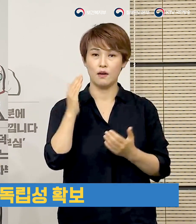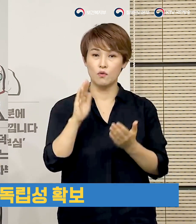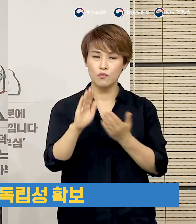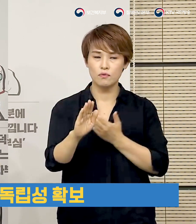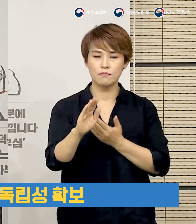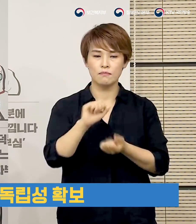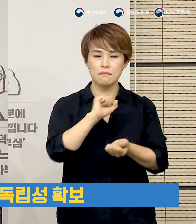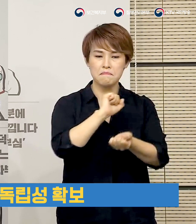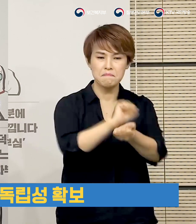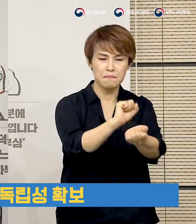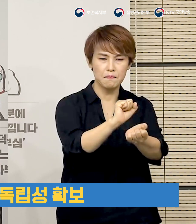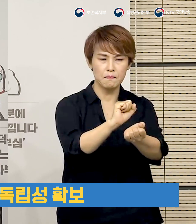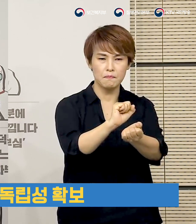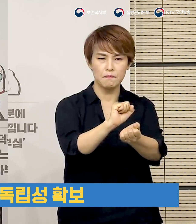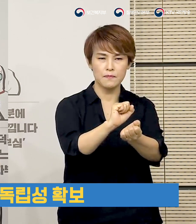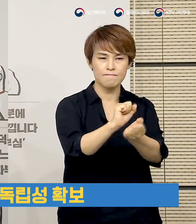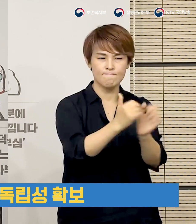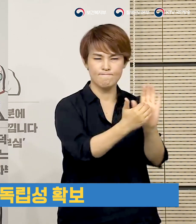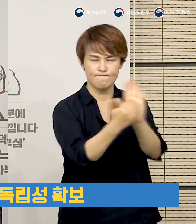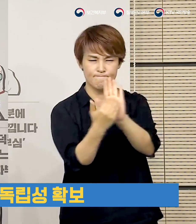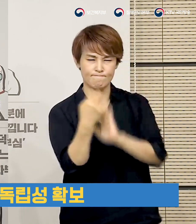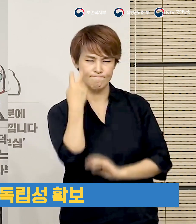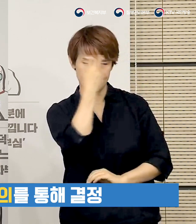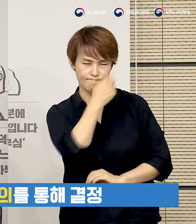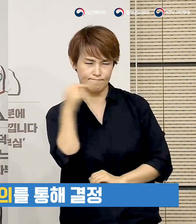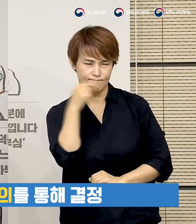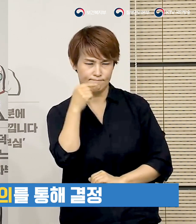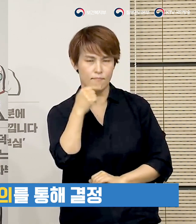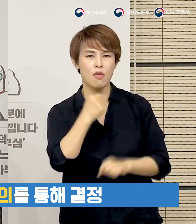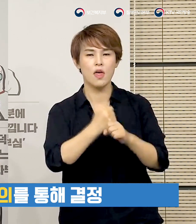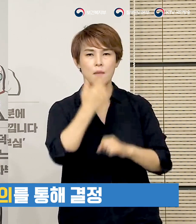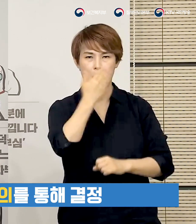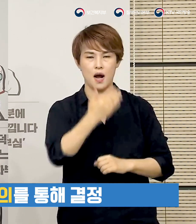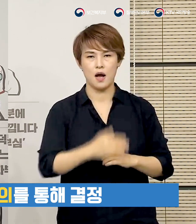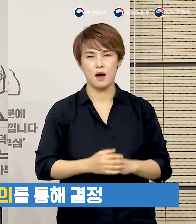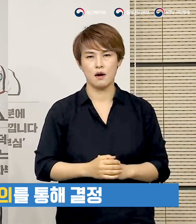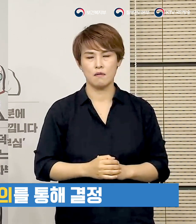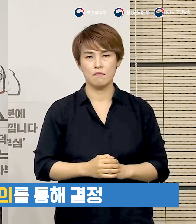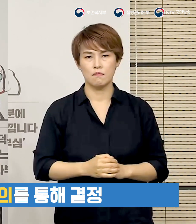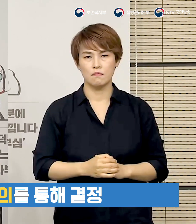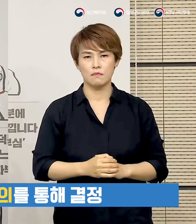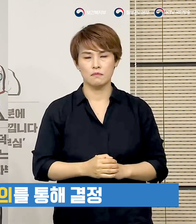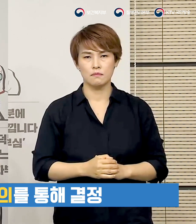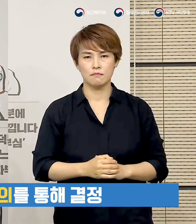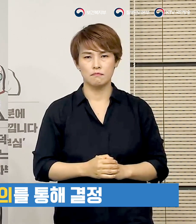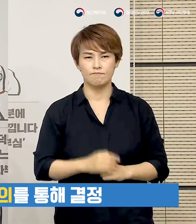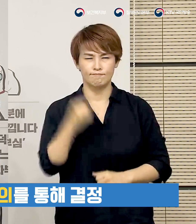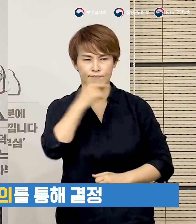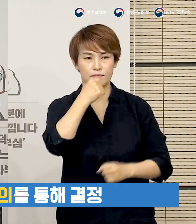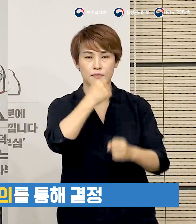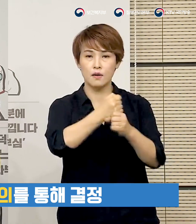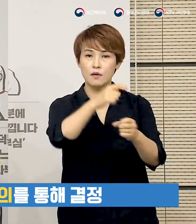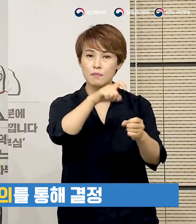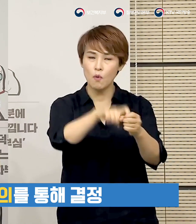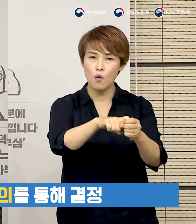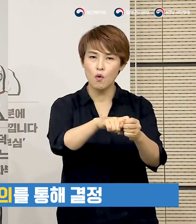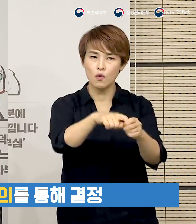감염병 강화 관리 기능들이 강화되게 될 것입니다. 이 감염병 관리를 강화하기 위해서